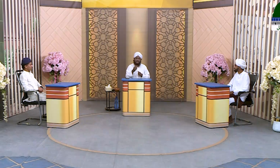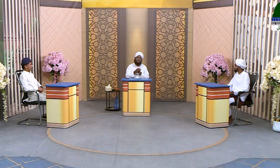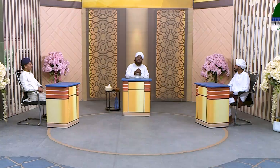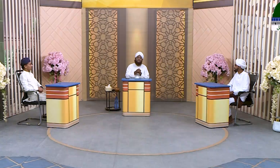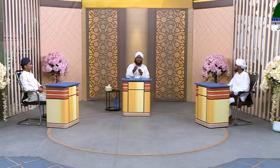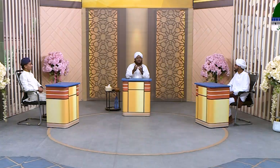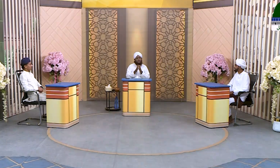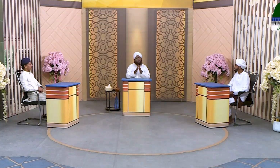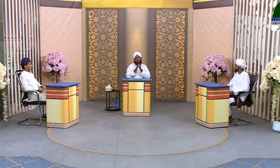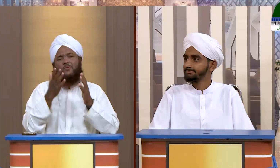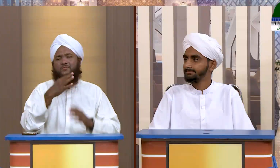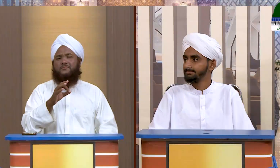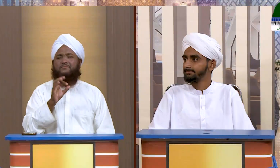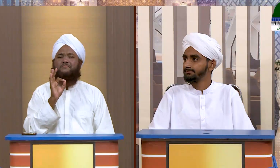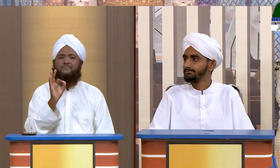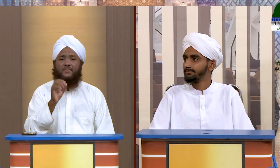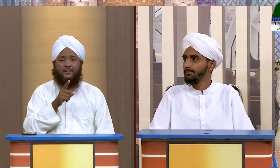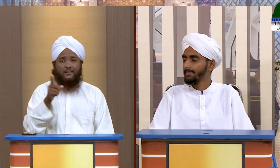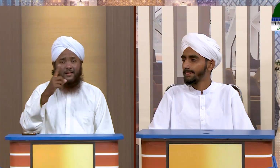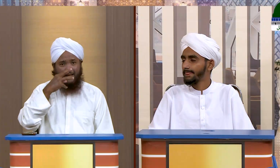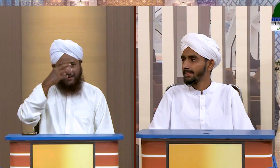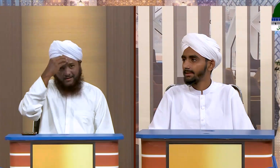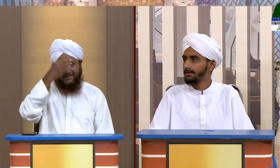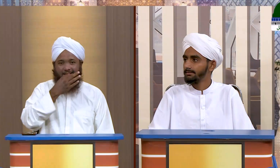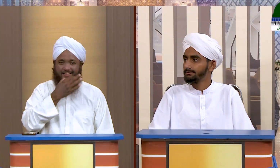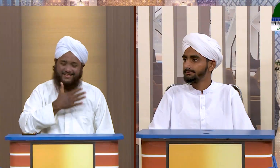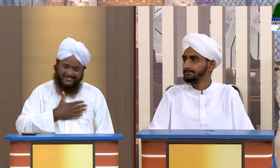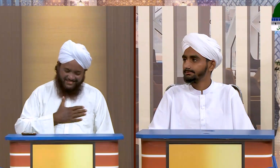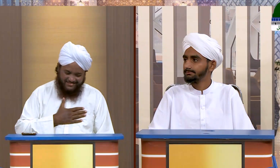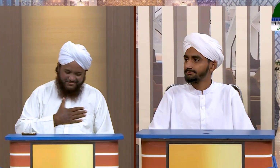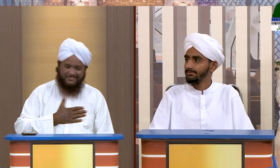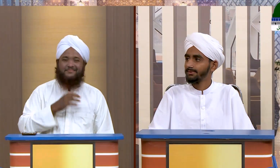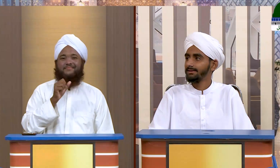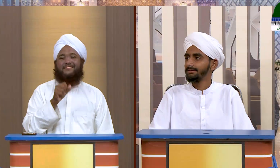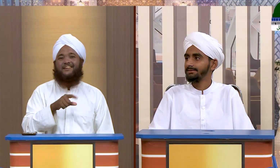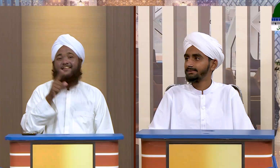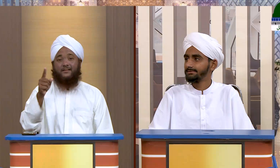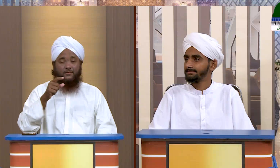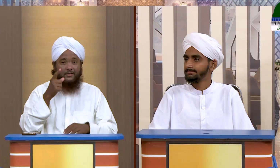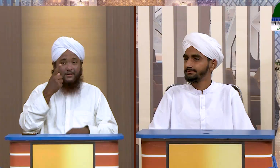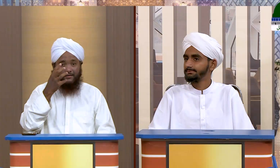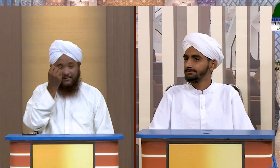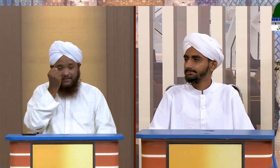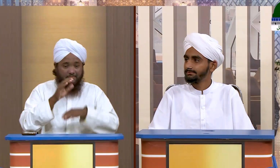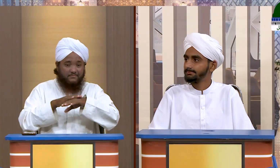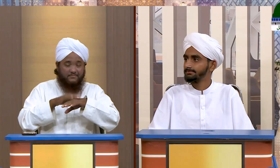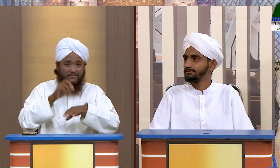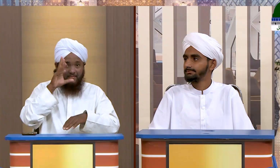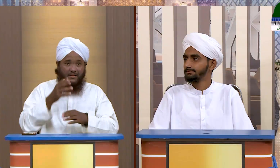کتنے خوبصورت انداز میں اپنی والدہ کا احترام کیا۔ انہیں نیند سے جگانا مناسب نہ سمجھا اور ان